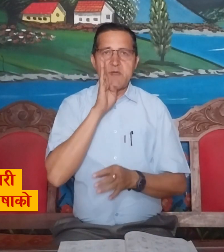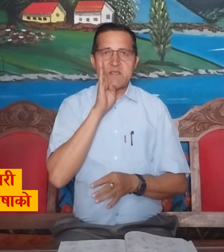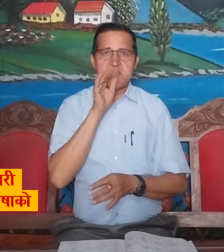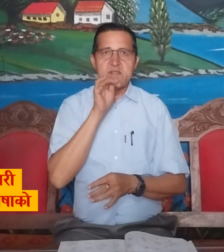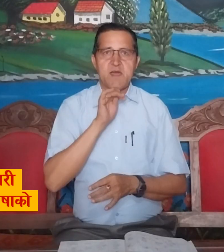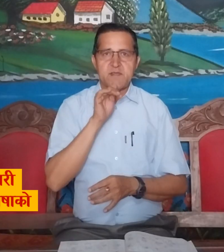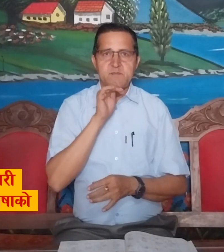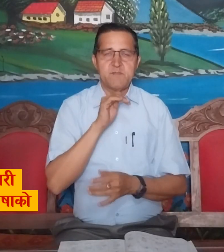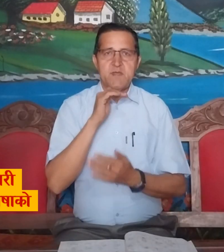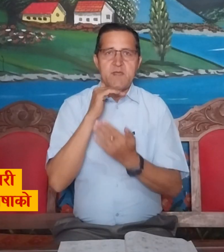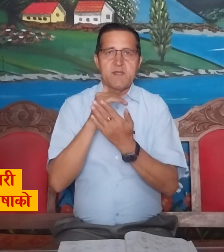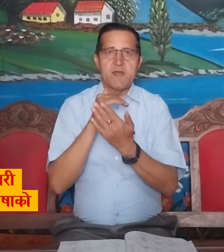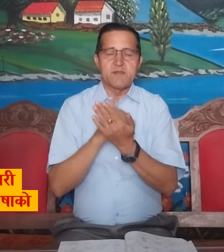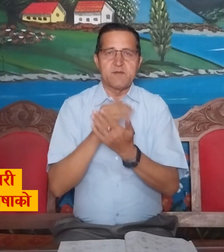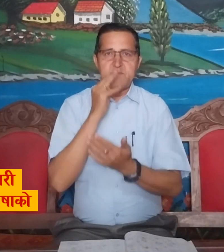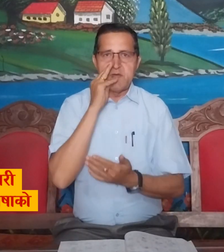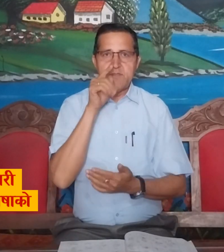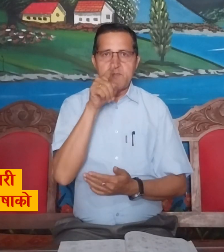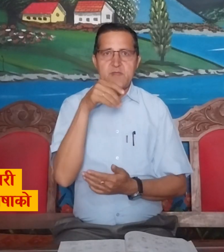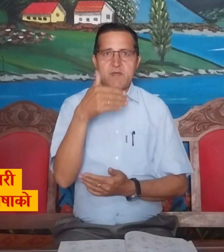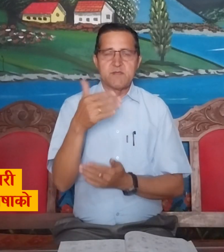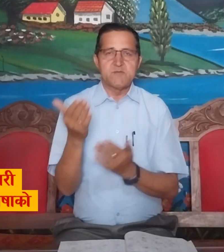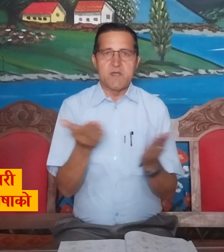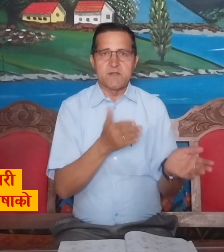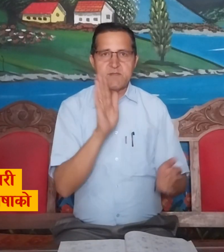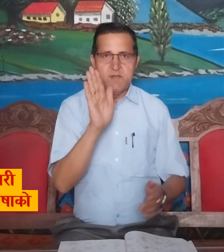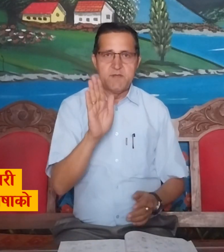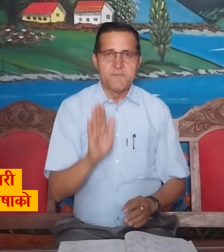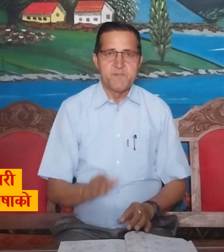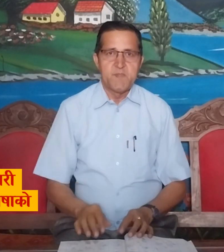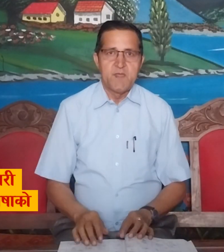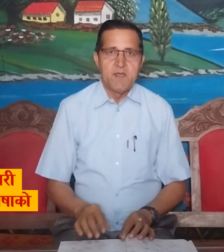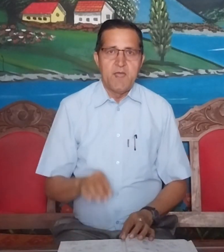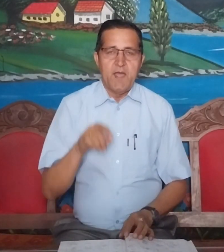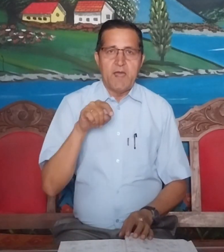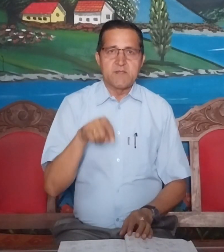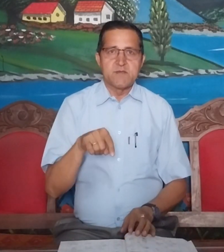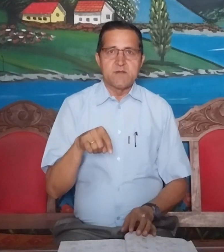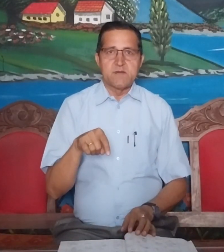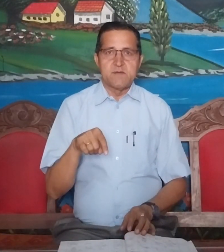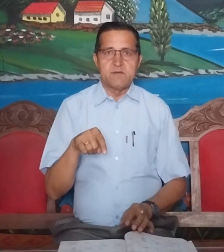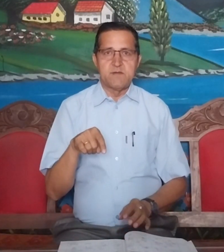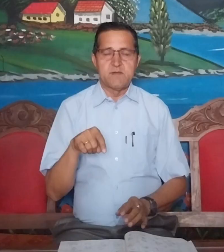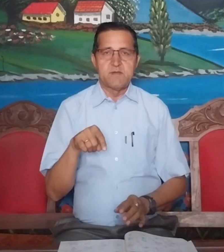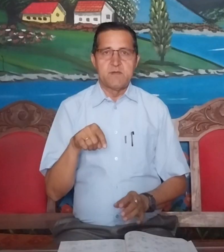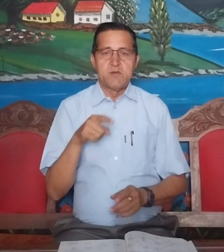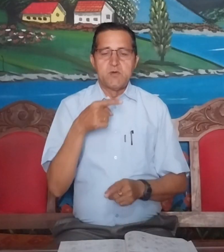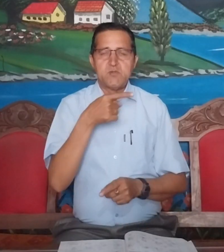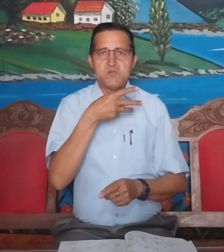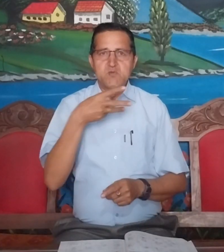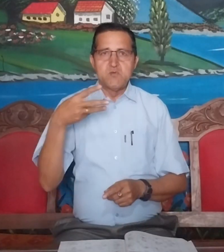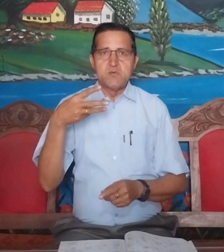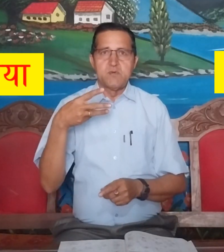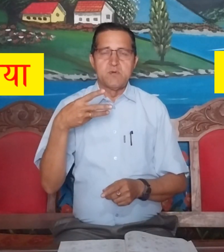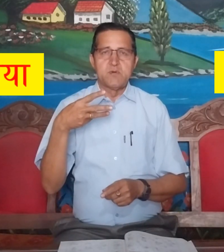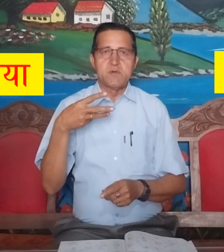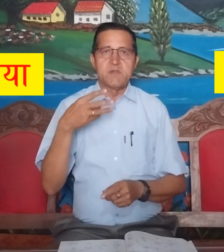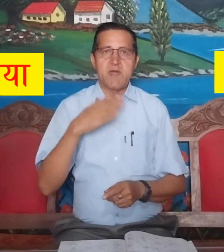भाषा तालिम कार्यक्रममा तपाईलाई स्वागत छ। आज नु